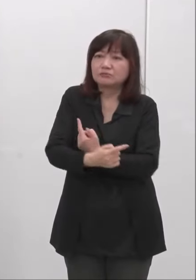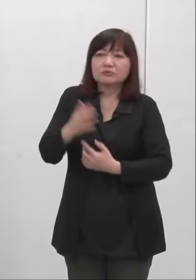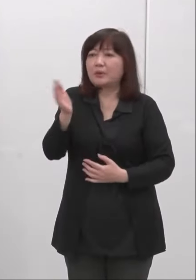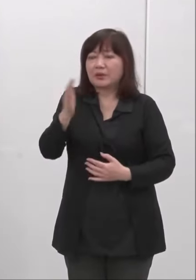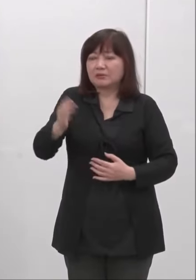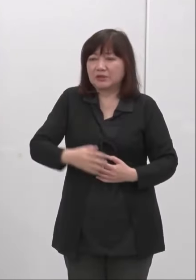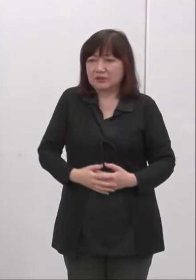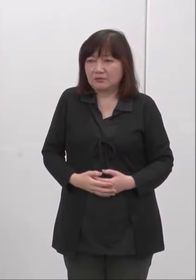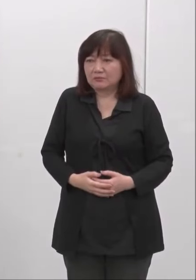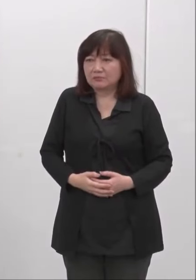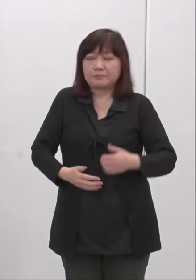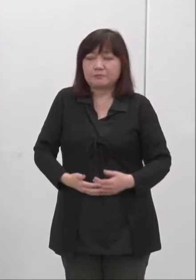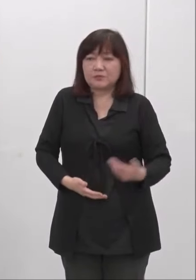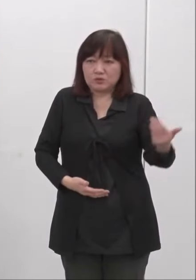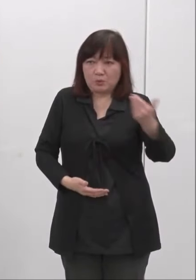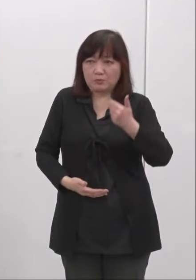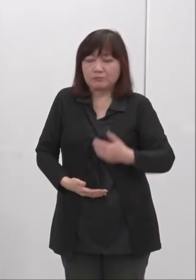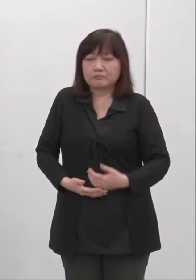ません。